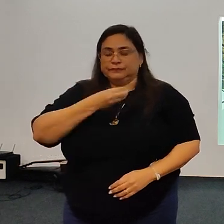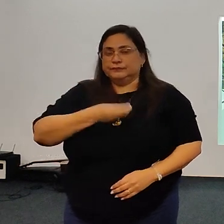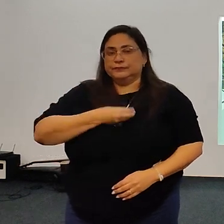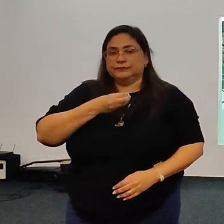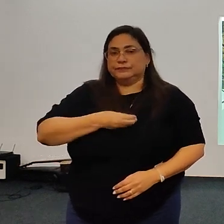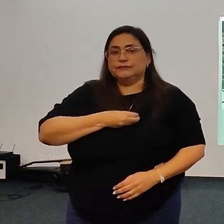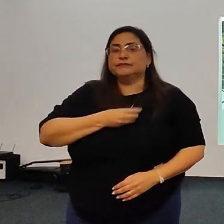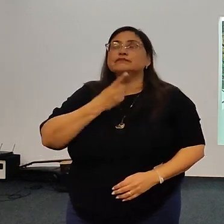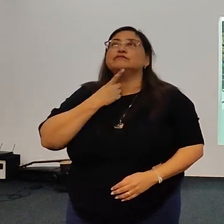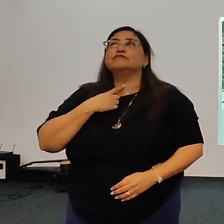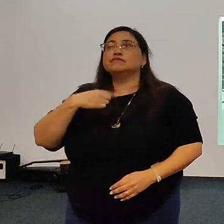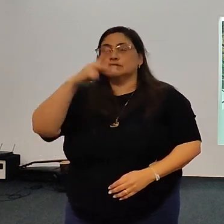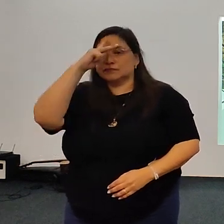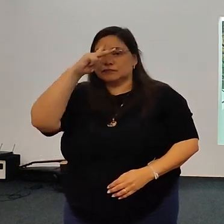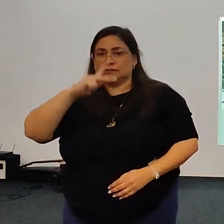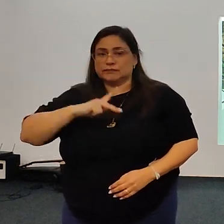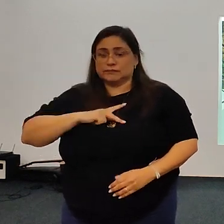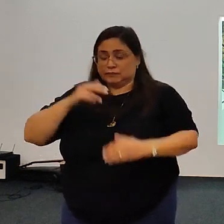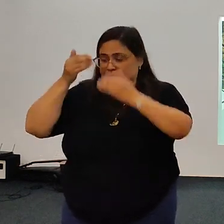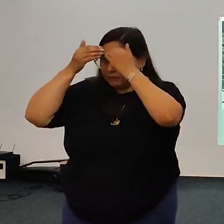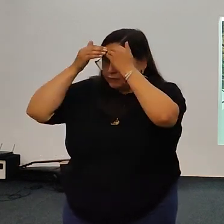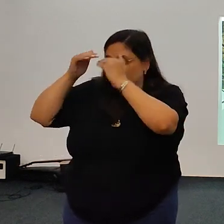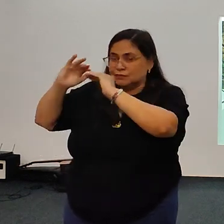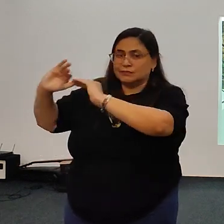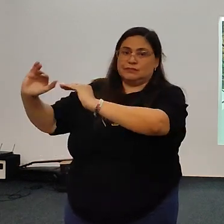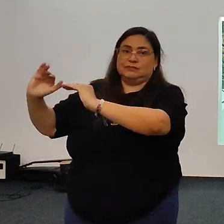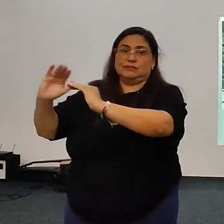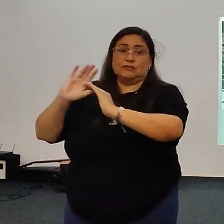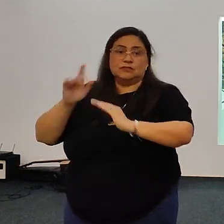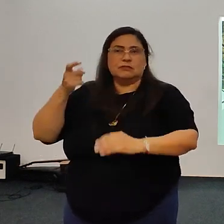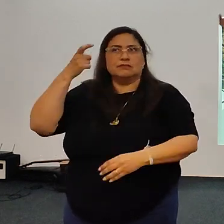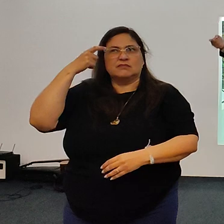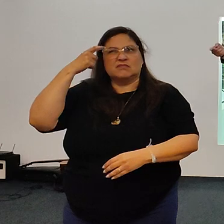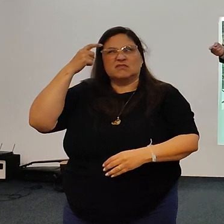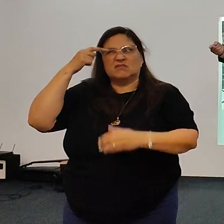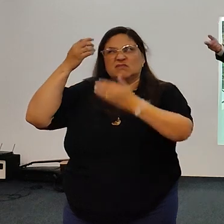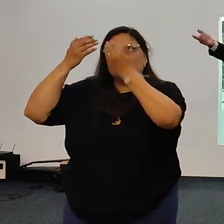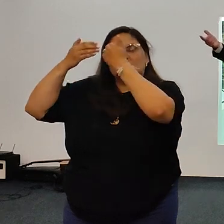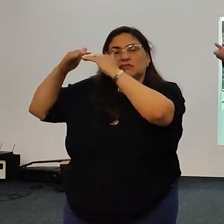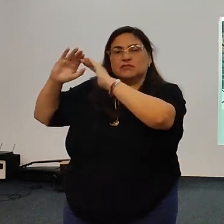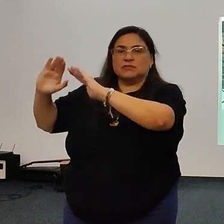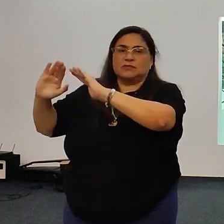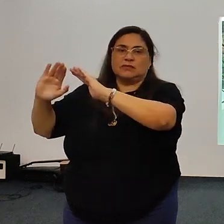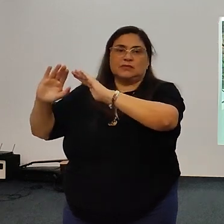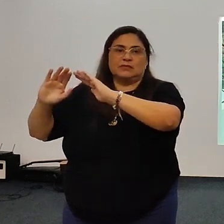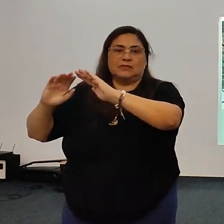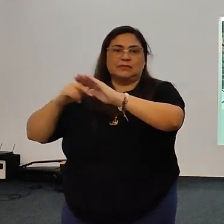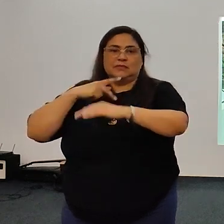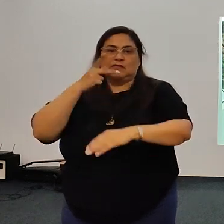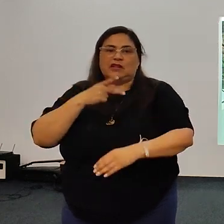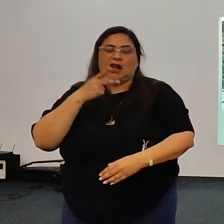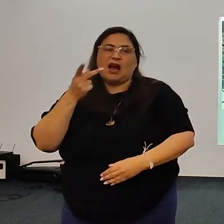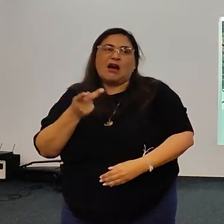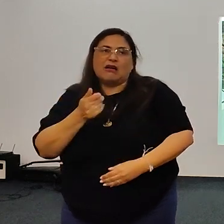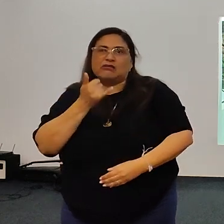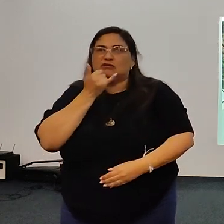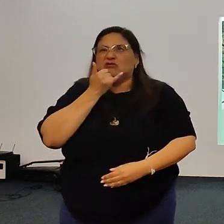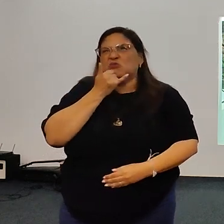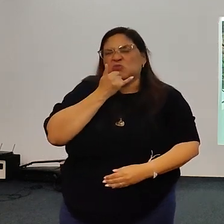vida como queremos, desobedecendo conscientemente e ainda usando muletas para dizer: Deus me